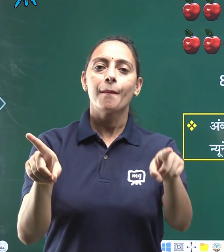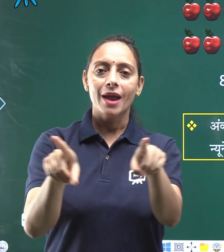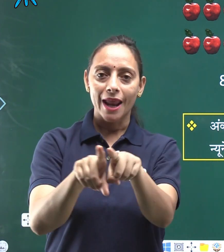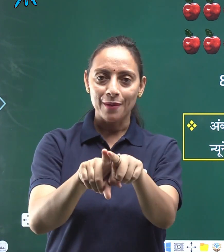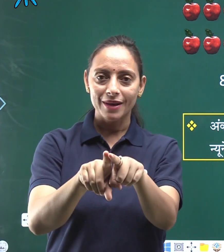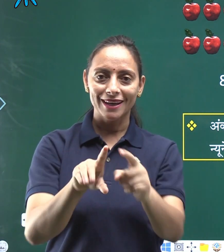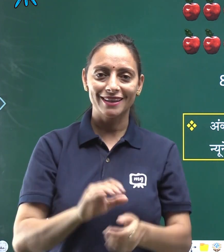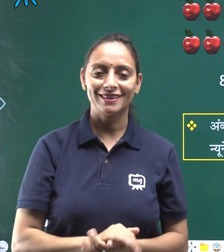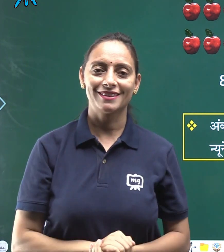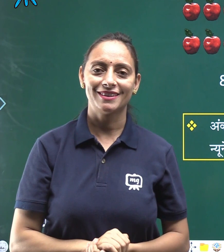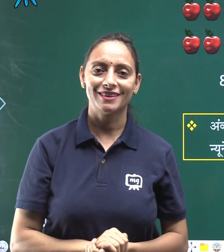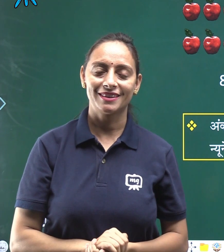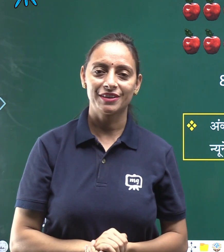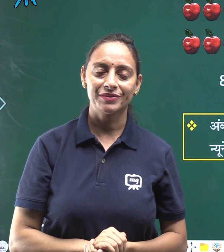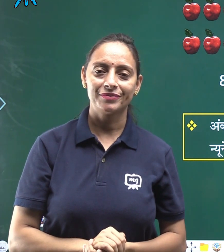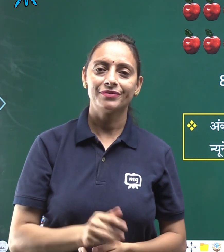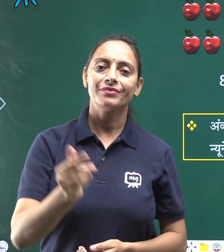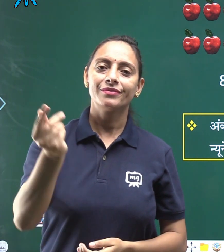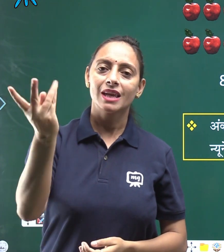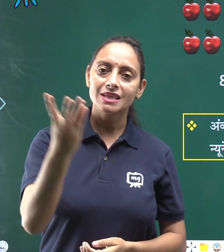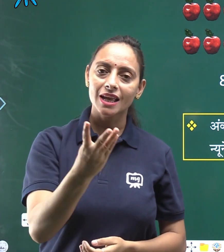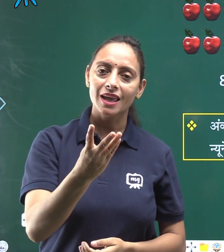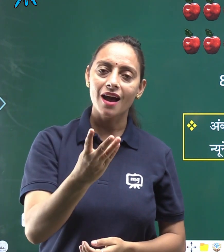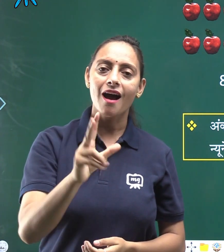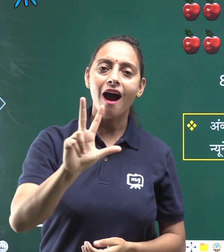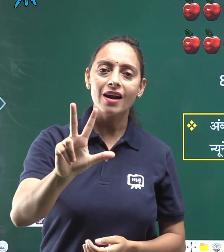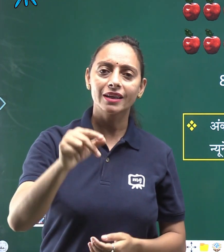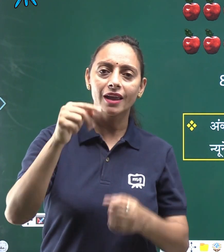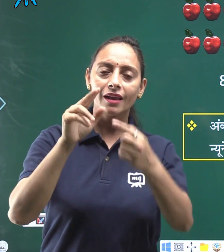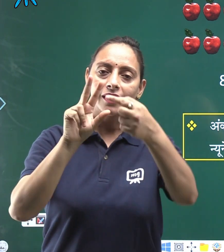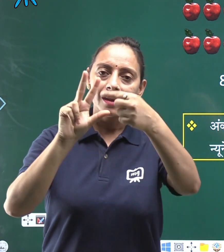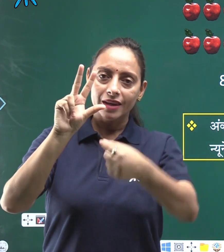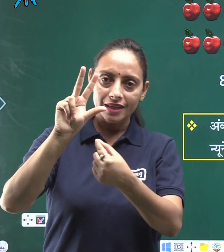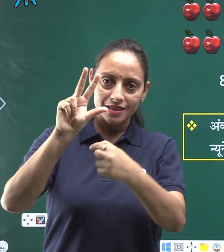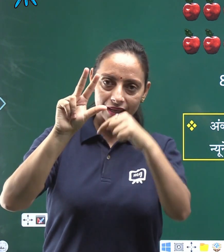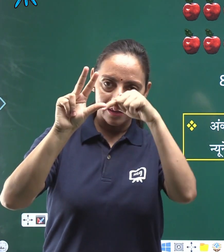बराबर संख्या 8 के नीचे